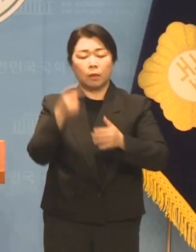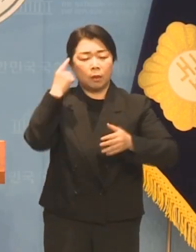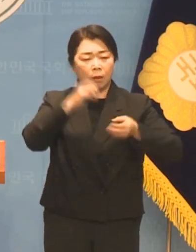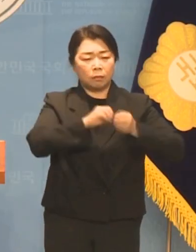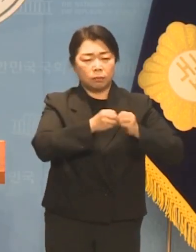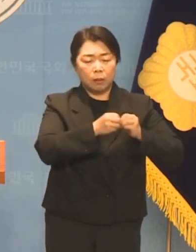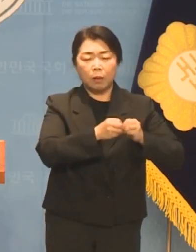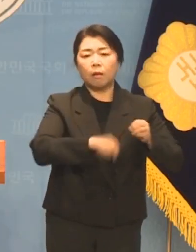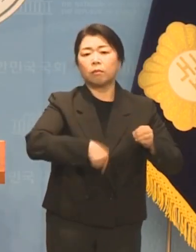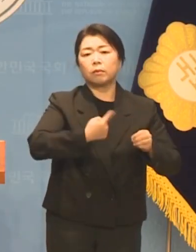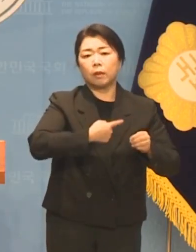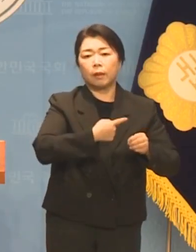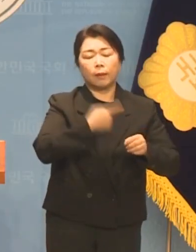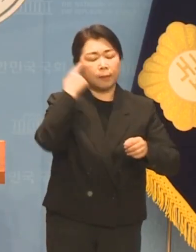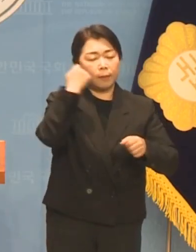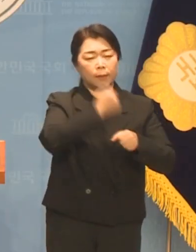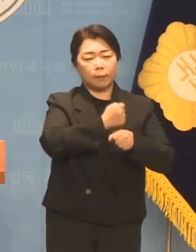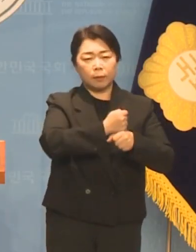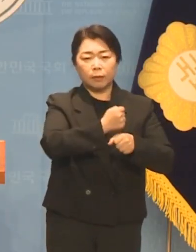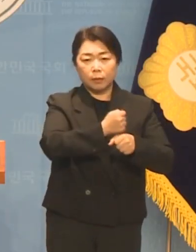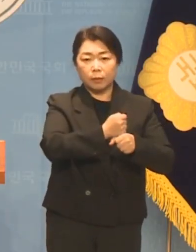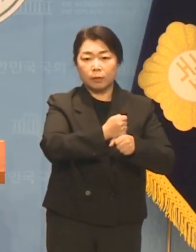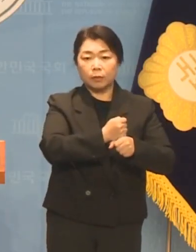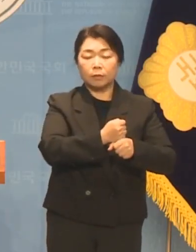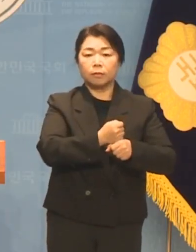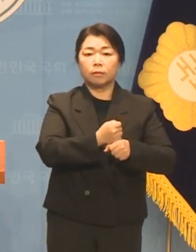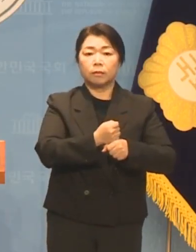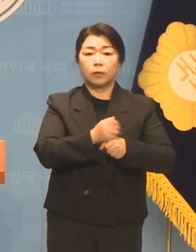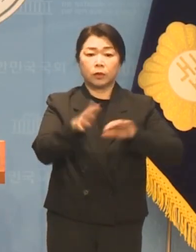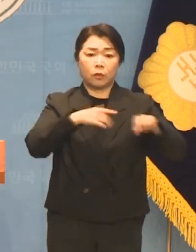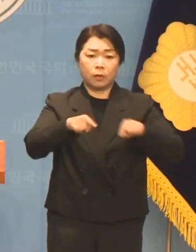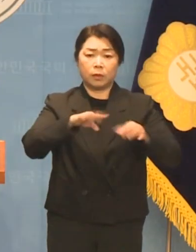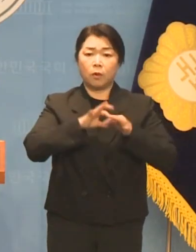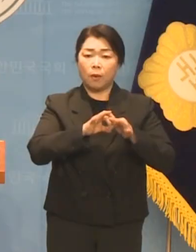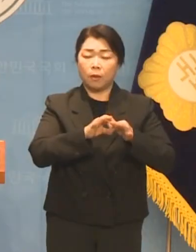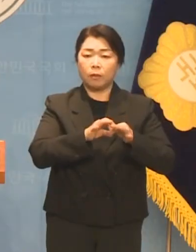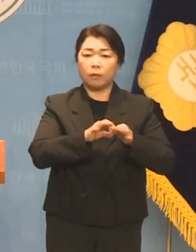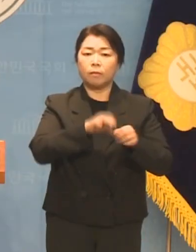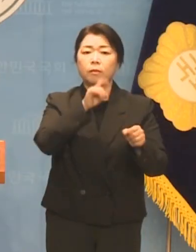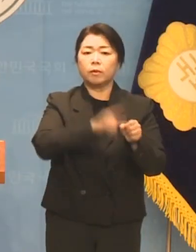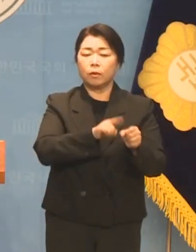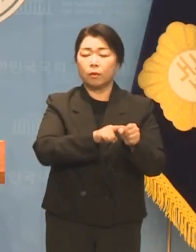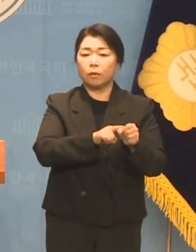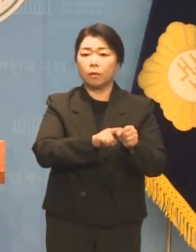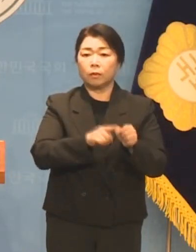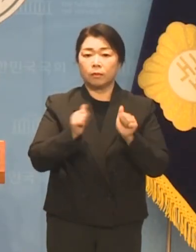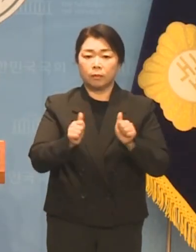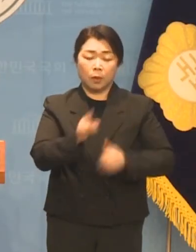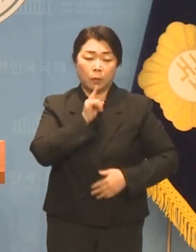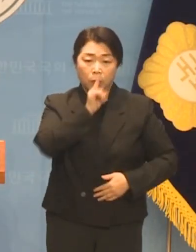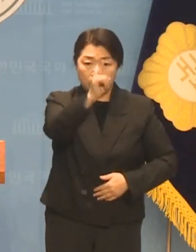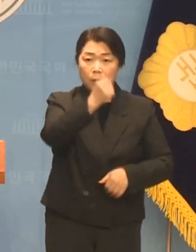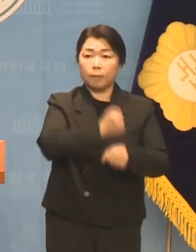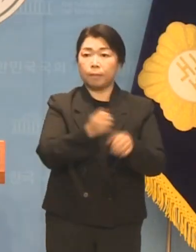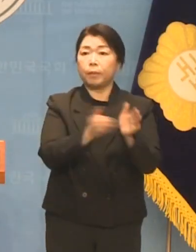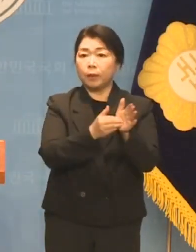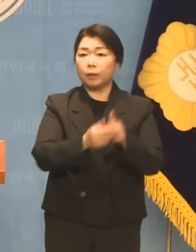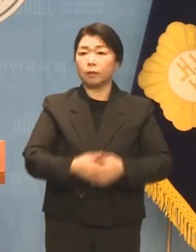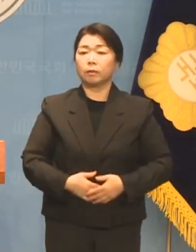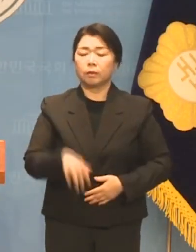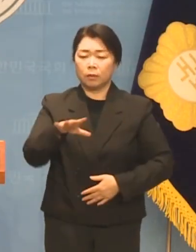자의적으로 공소사실을 만들어 정치 기소를 했습니다. 처음부터